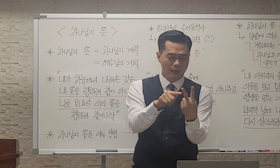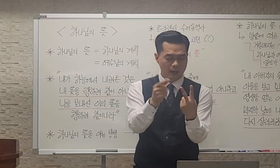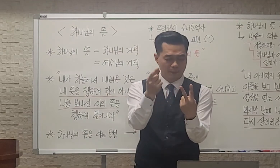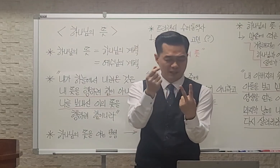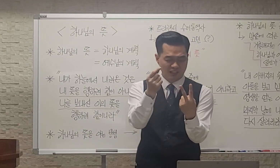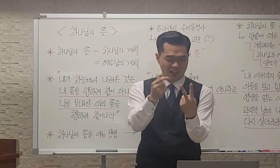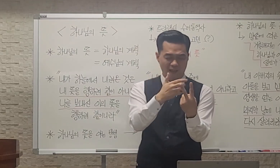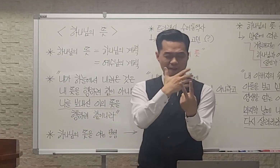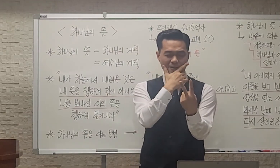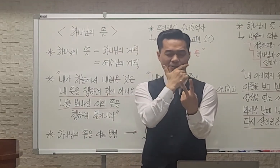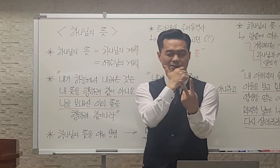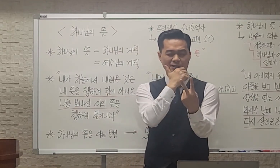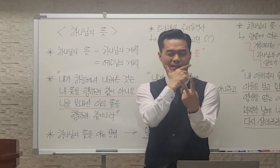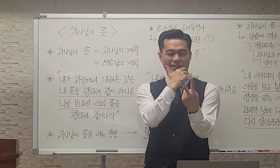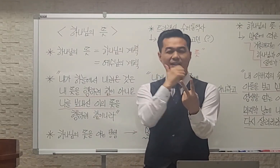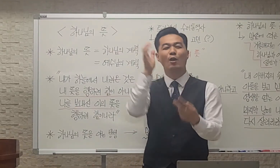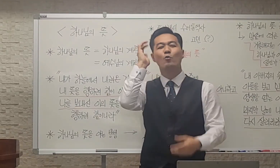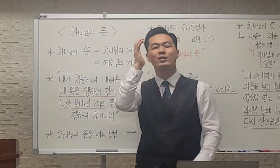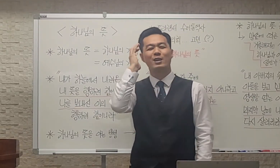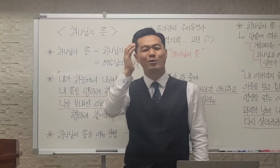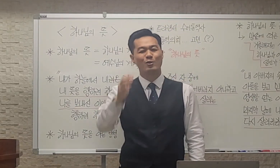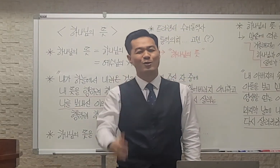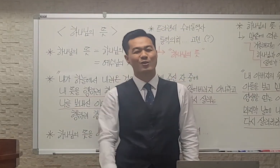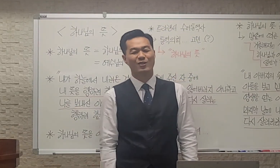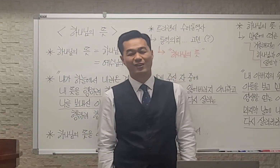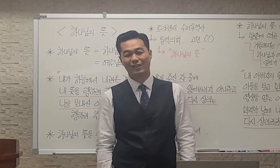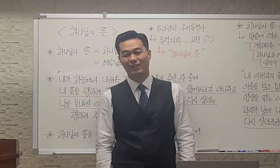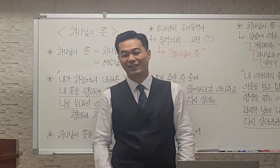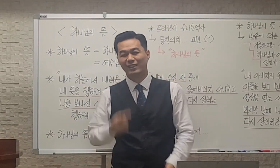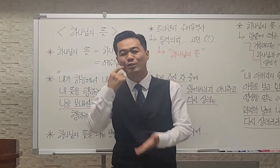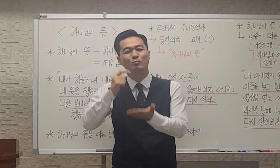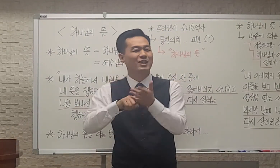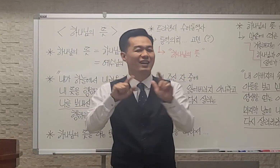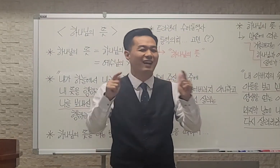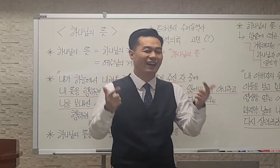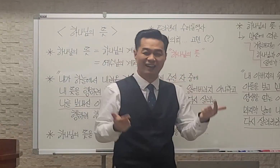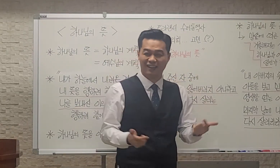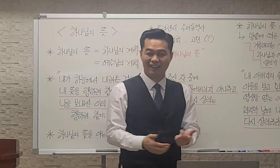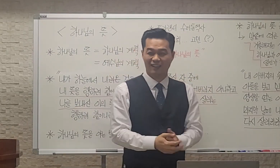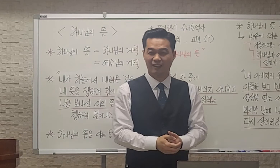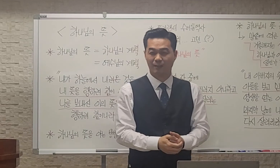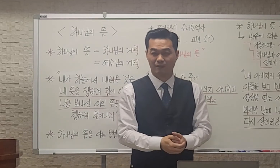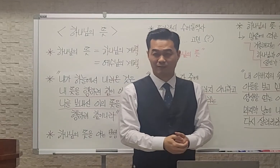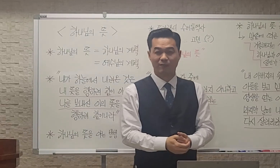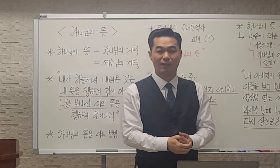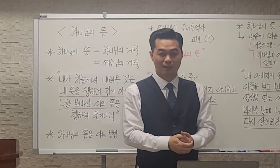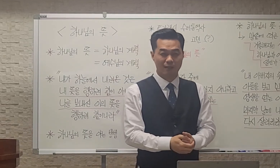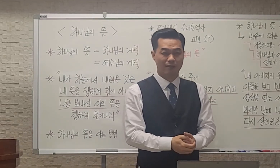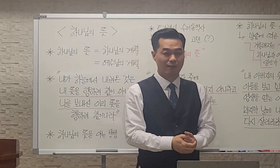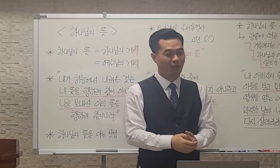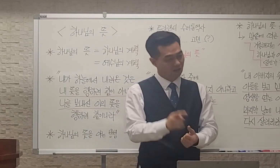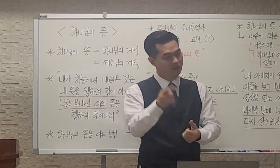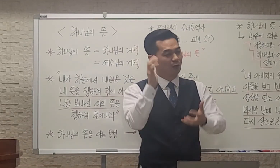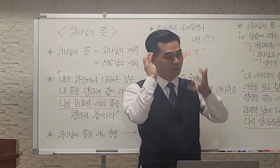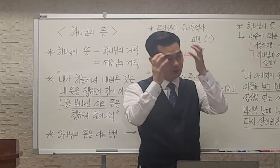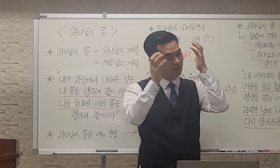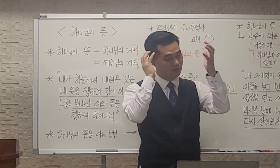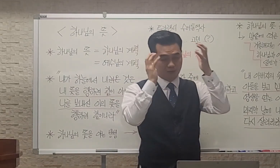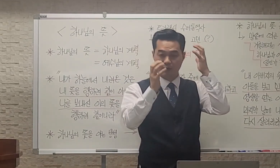얘나 비슷해. 이게 고민이에요. 이게 쉽지 않아. 네? 그게 고민이에요.